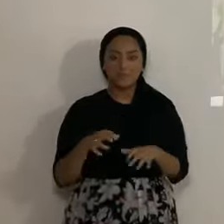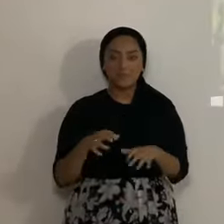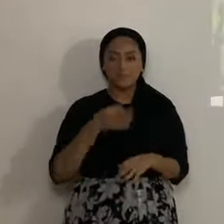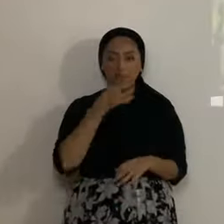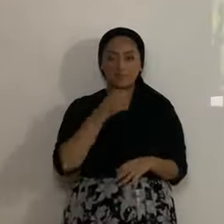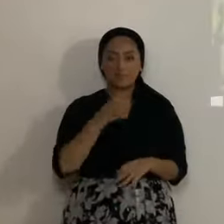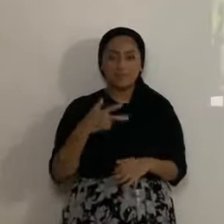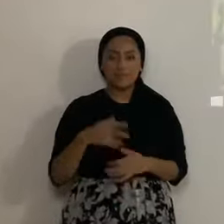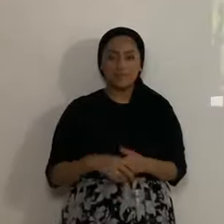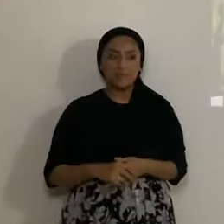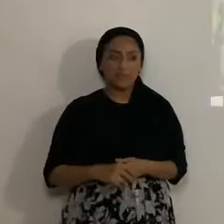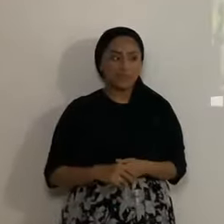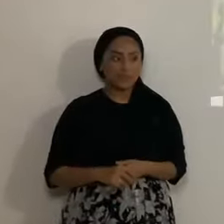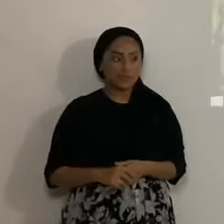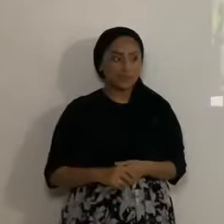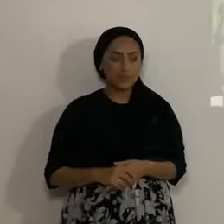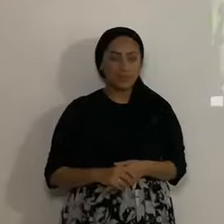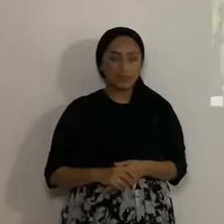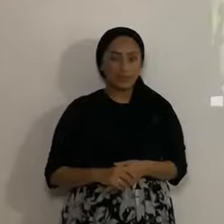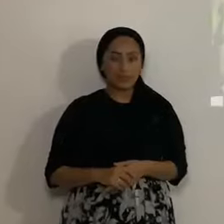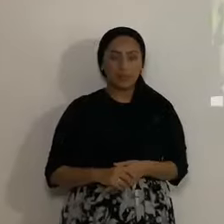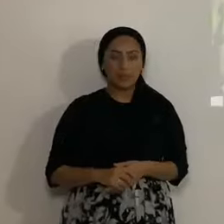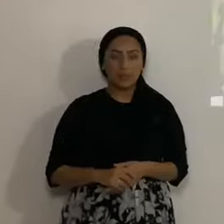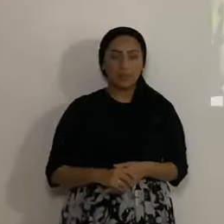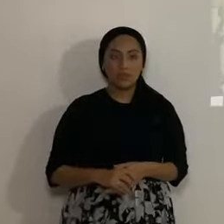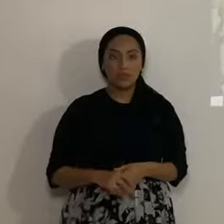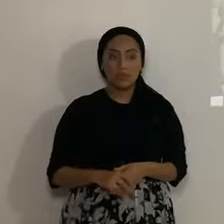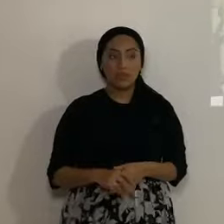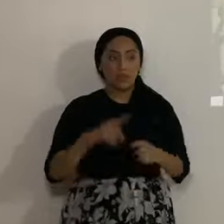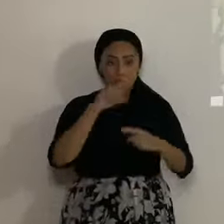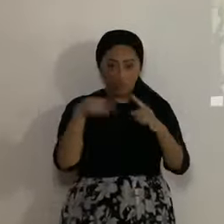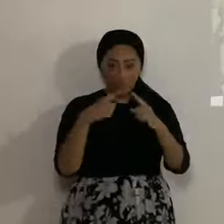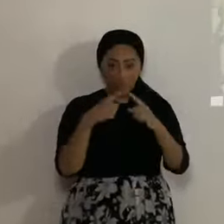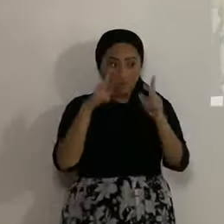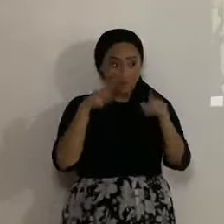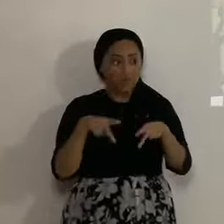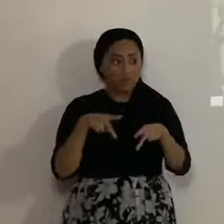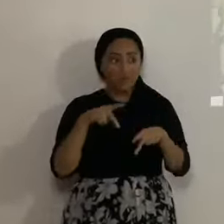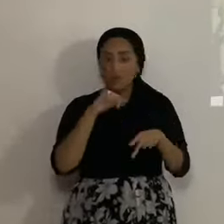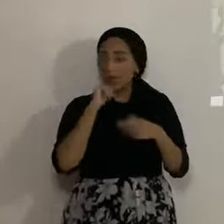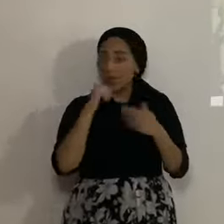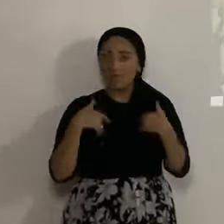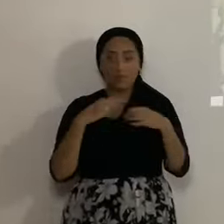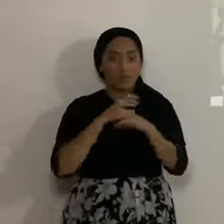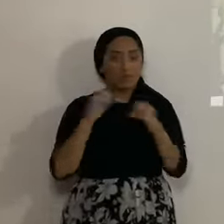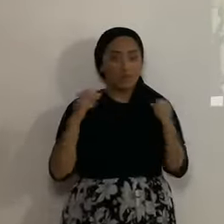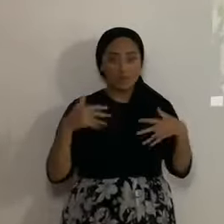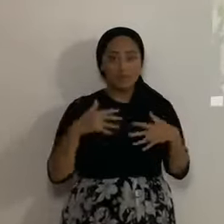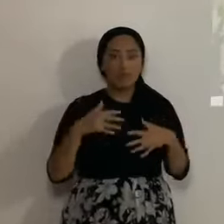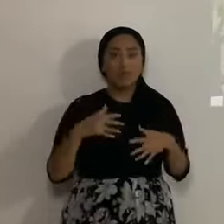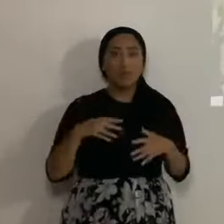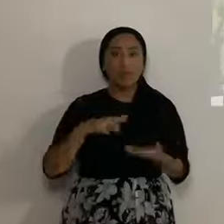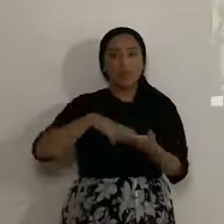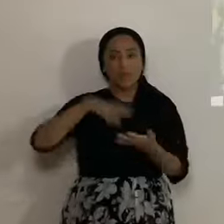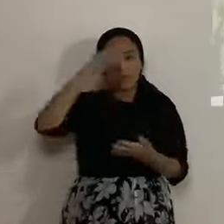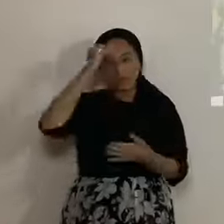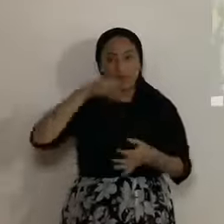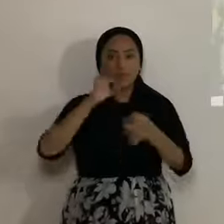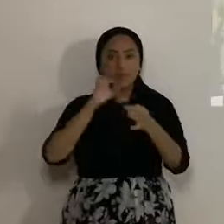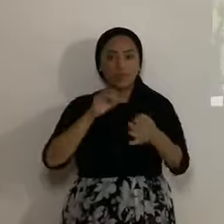el tamaño de la culpabilidad. Entonces, cuando una persona ya no tiene miedo, es porque conoció el perfecto amor, y el